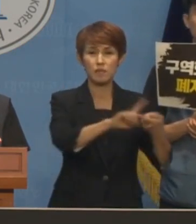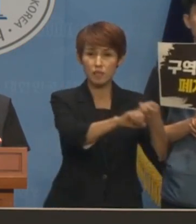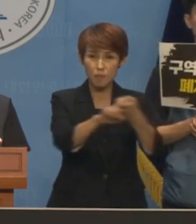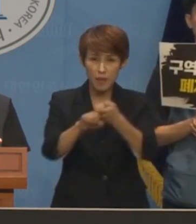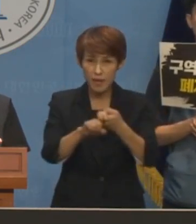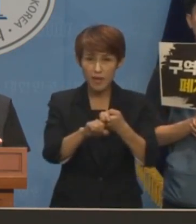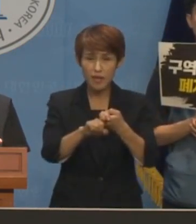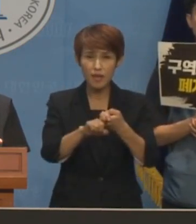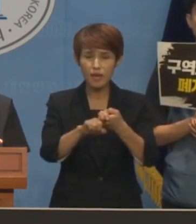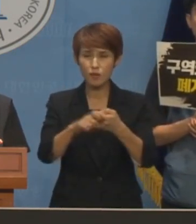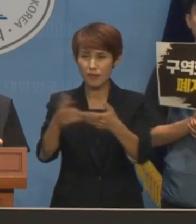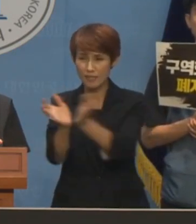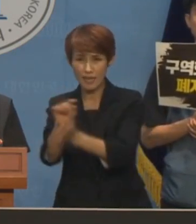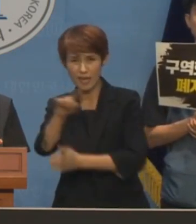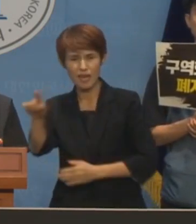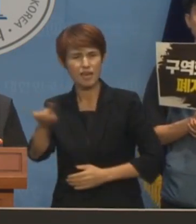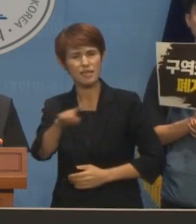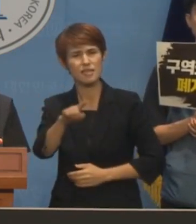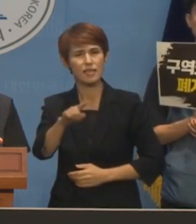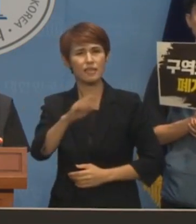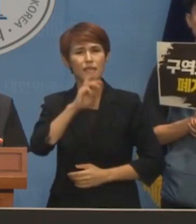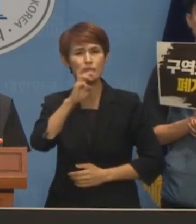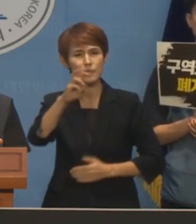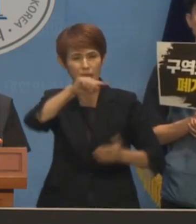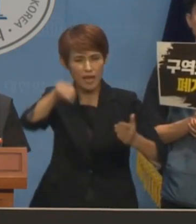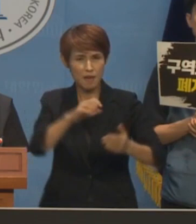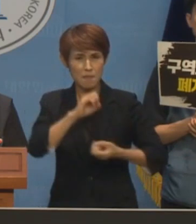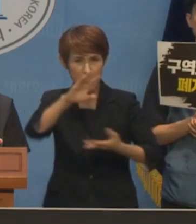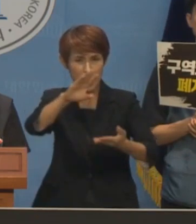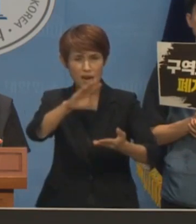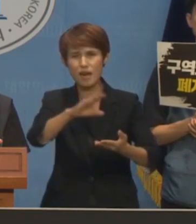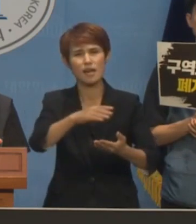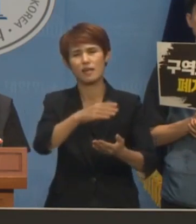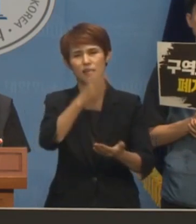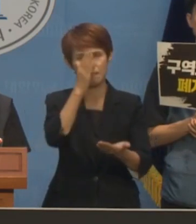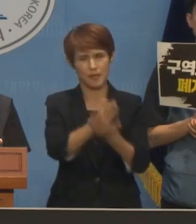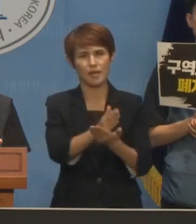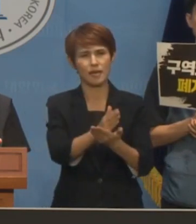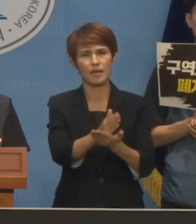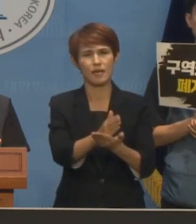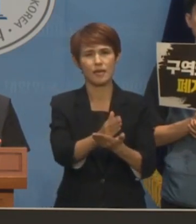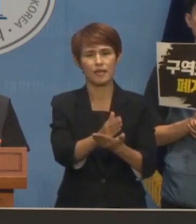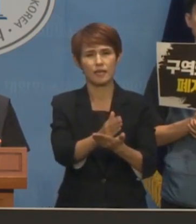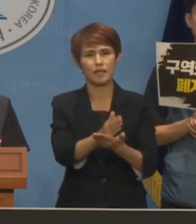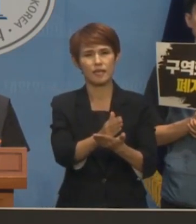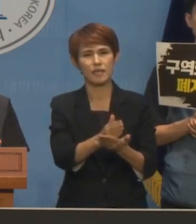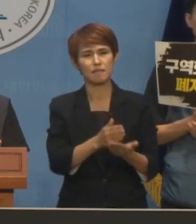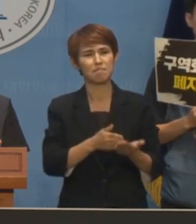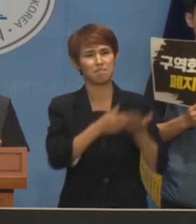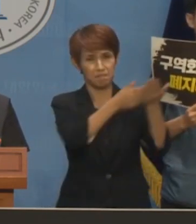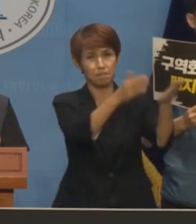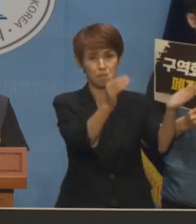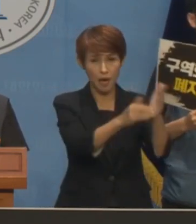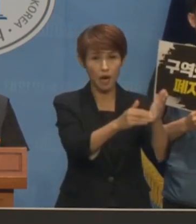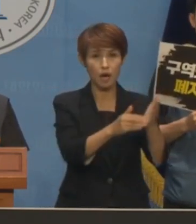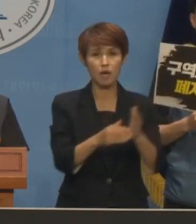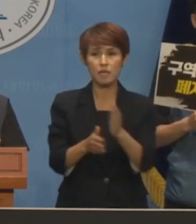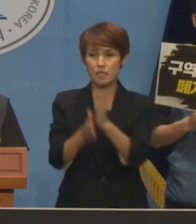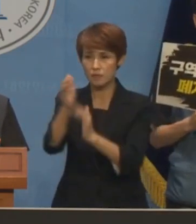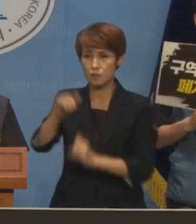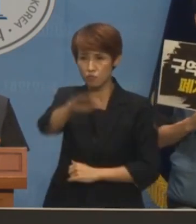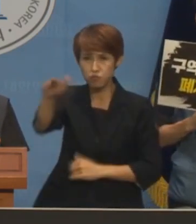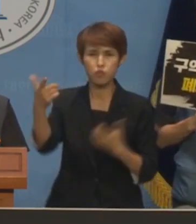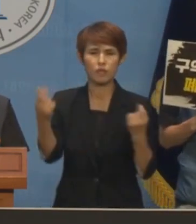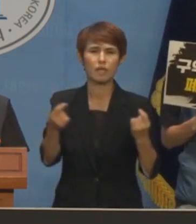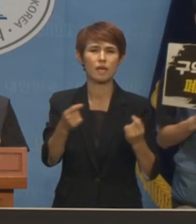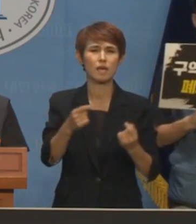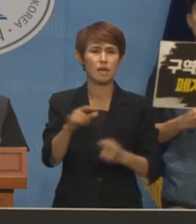배달제 폐지를 촉구했고 시민들 역시 빠른 피자보다 안전한 피자를 요구하며 빠른 배달